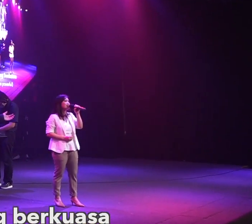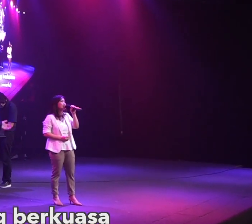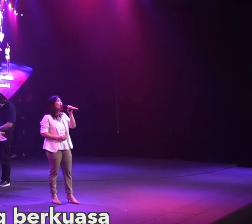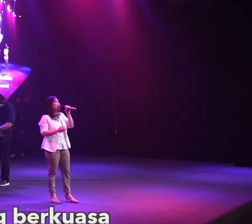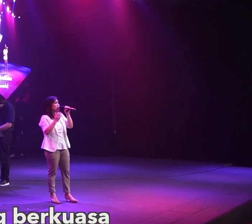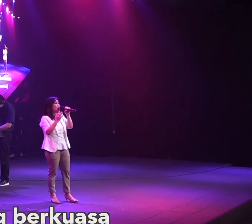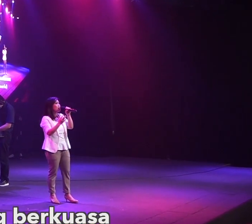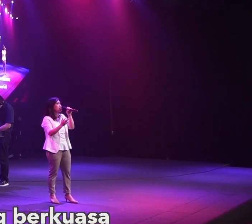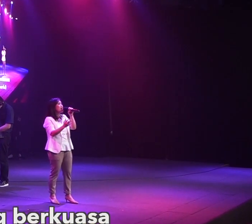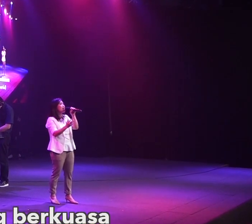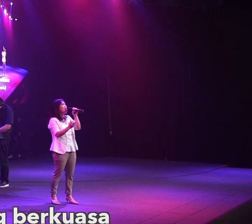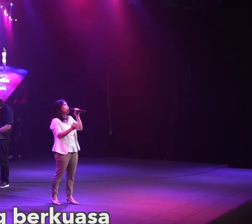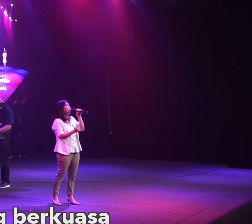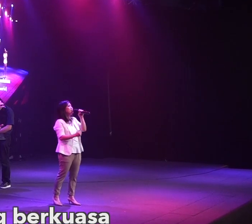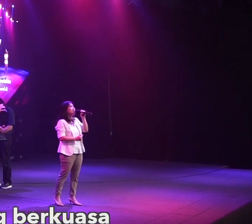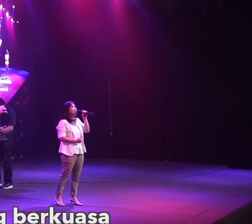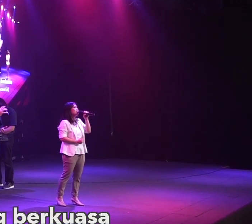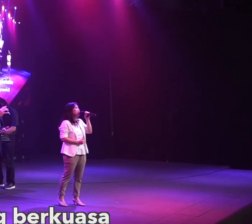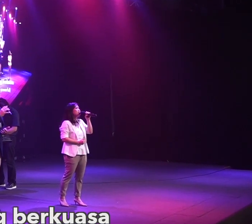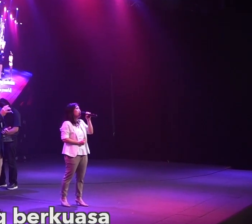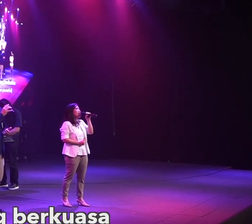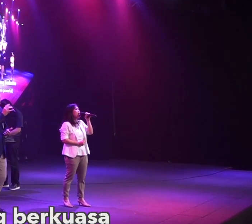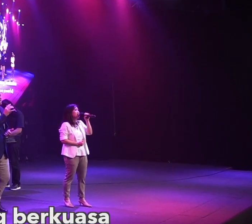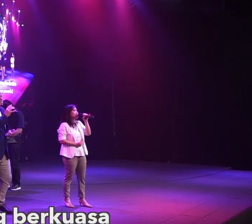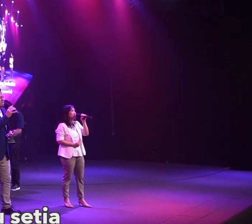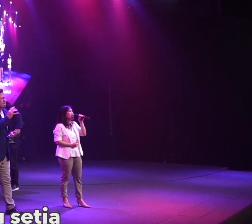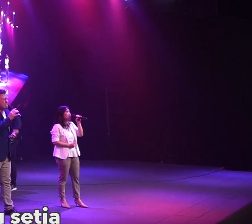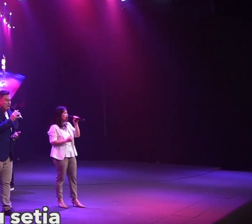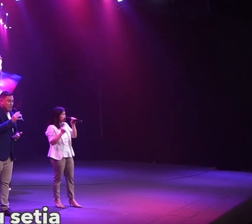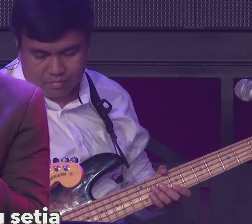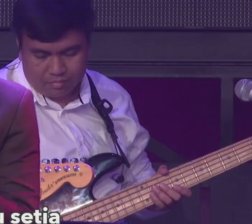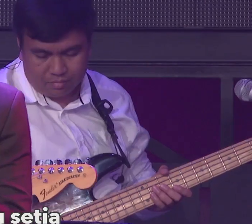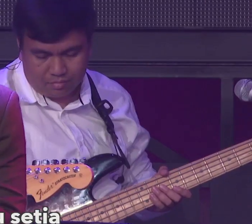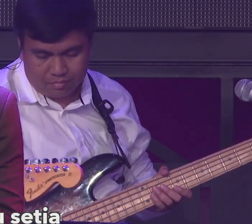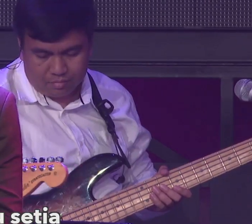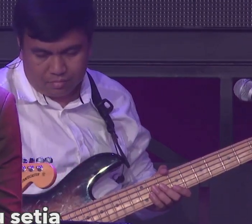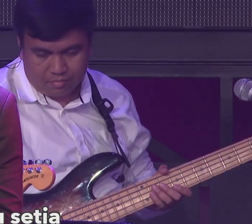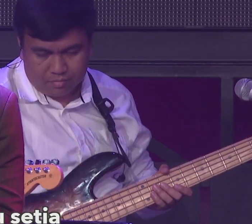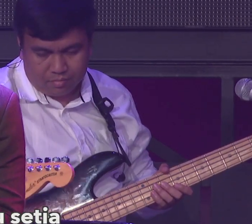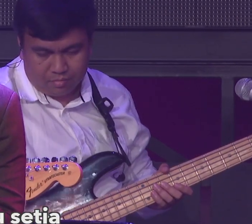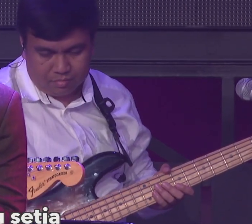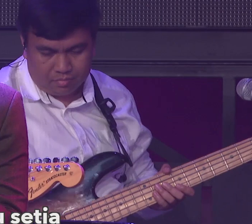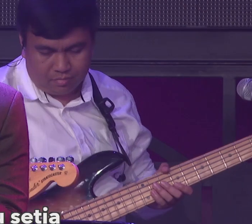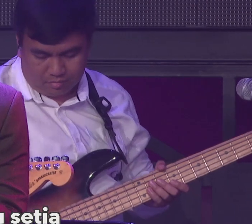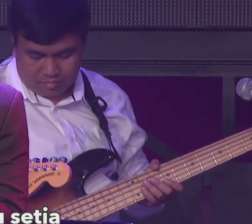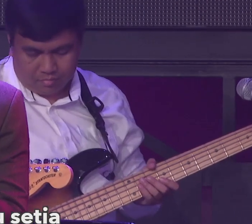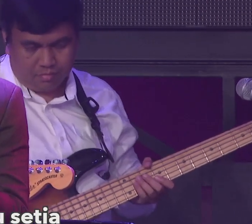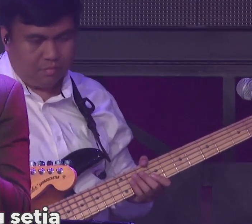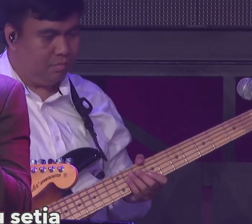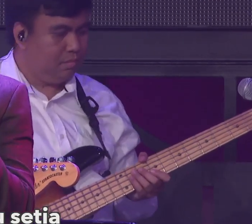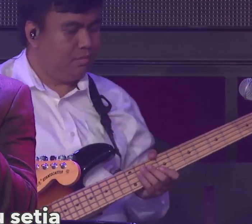nyatakan Kau yang berkuasa dalam